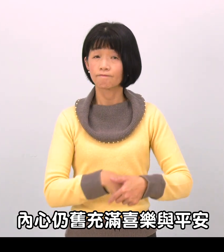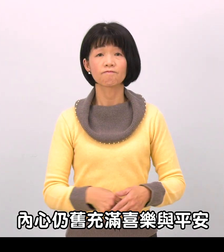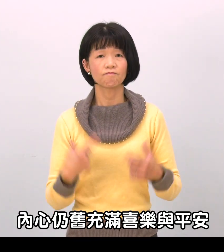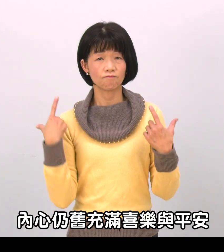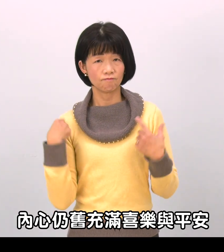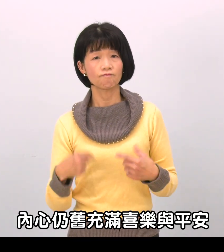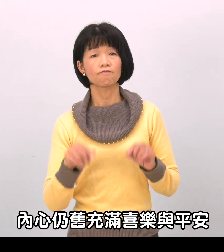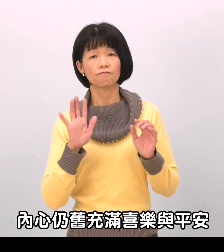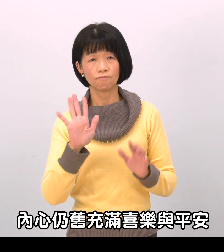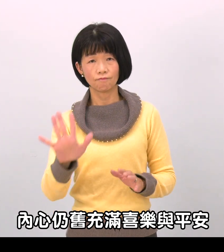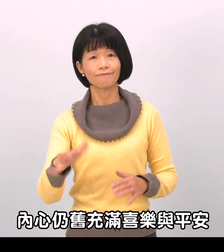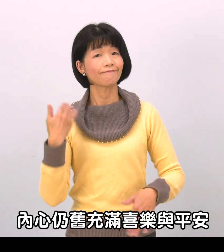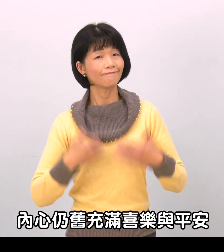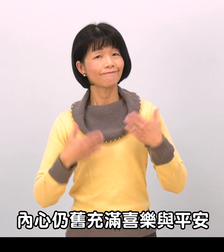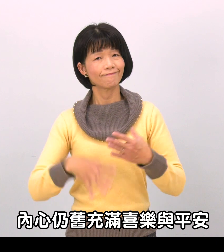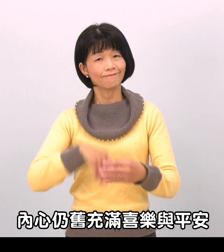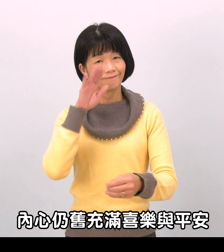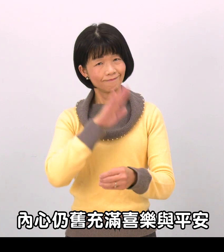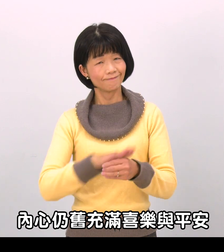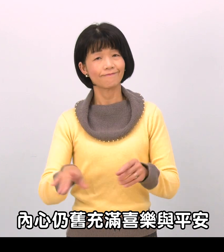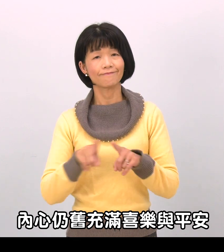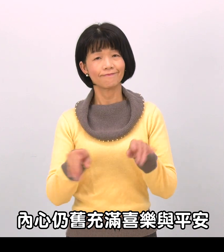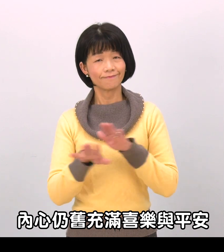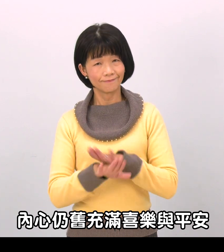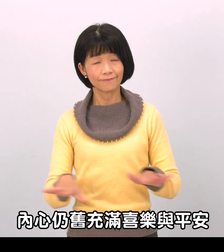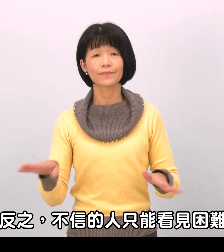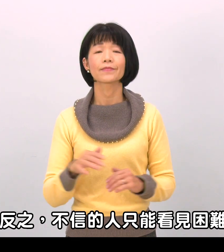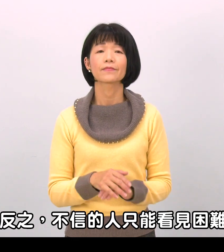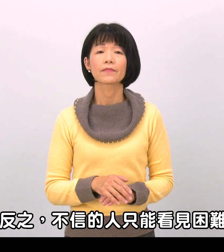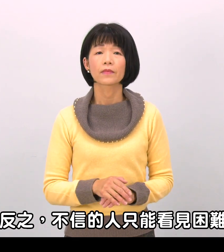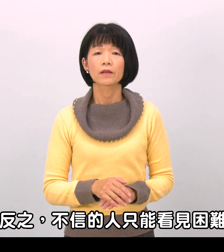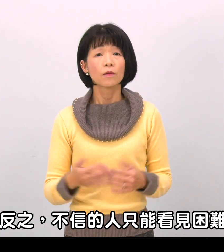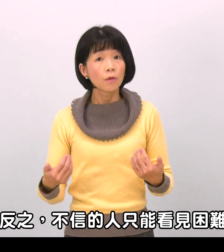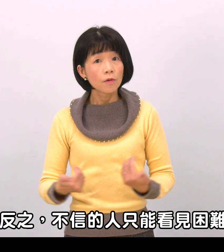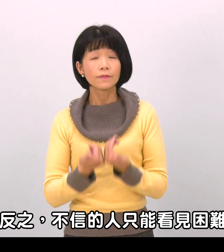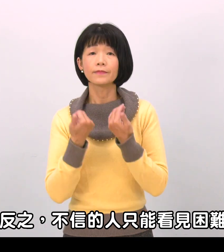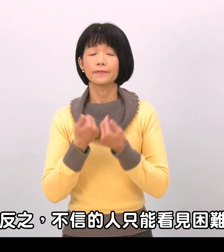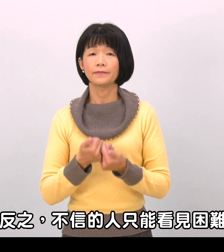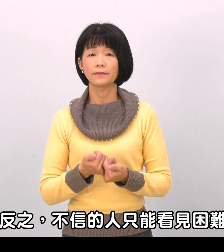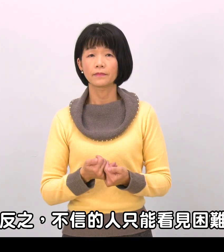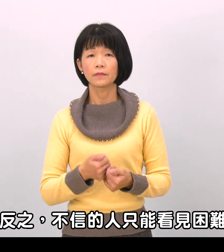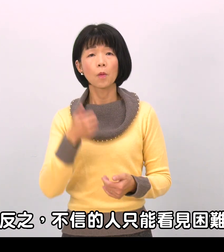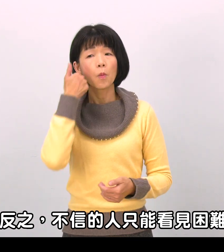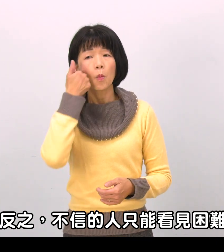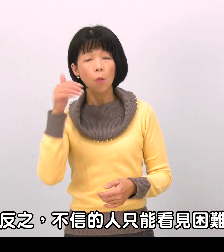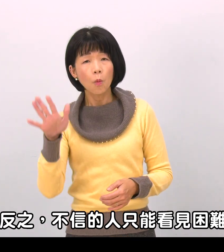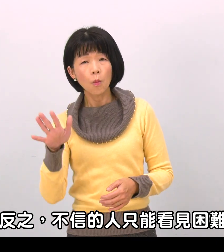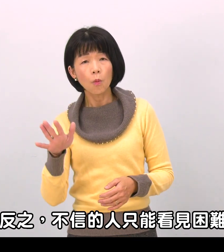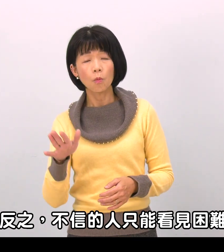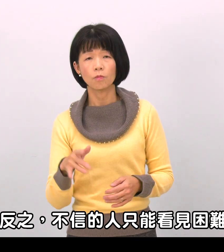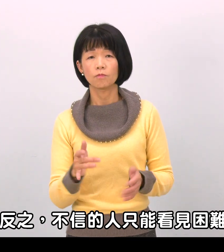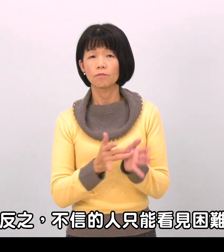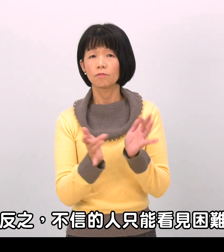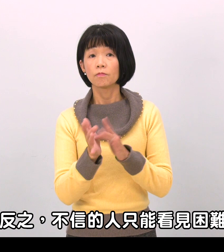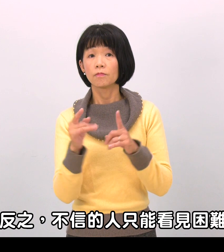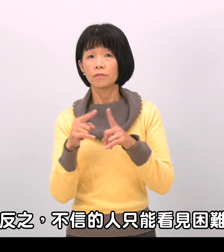满喜乐与平安。反之，不信的人只能看见困